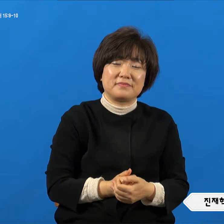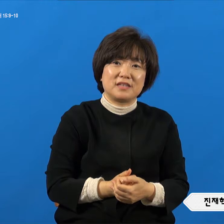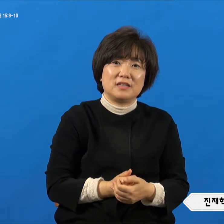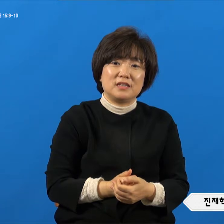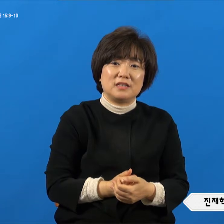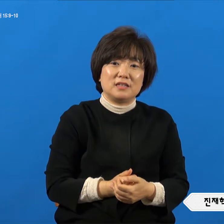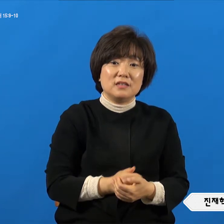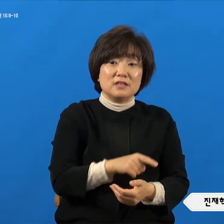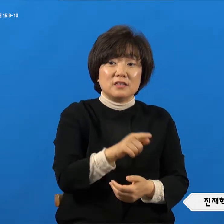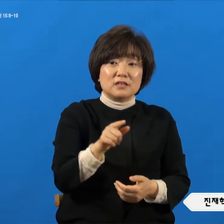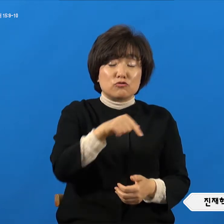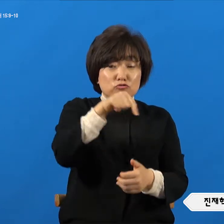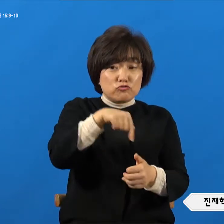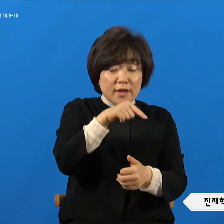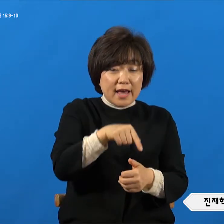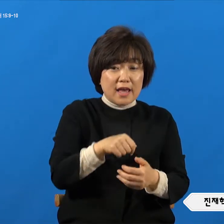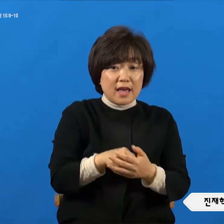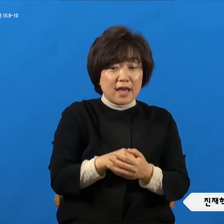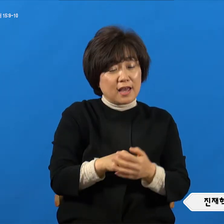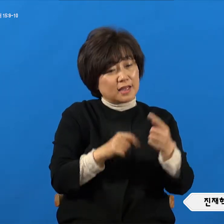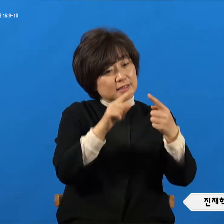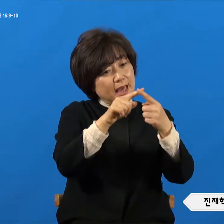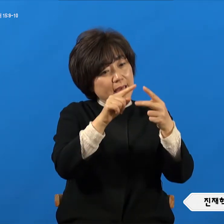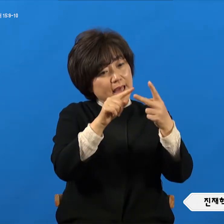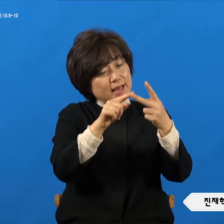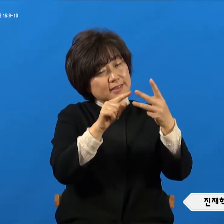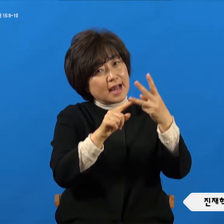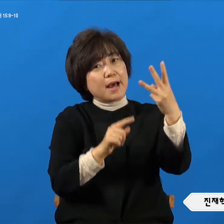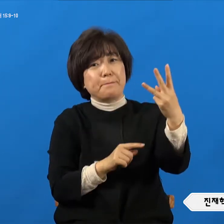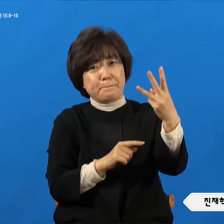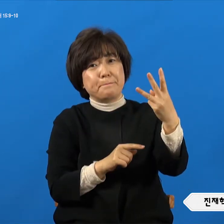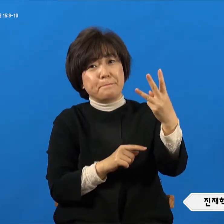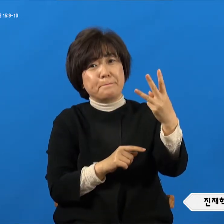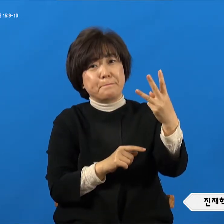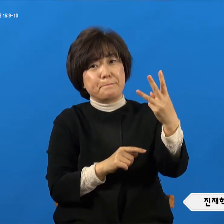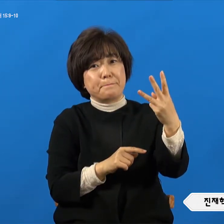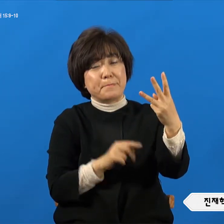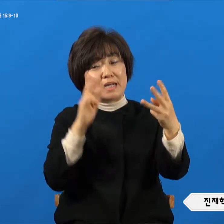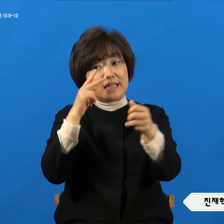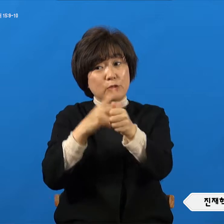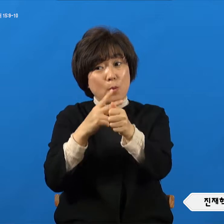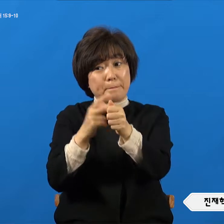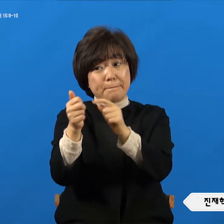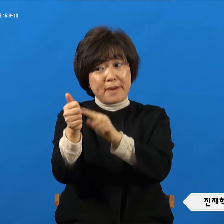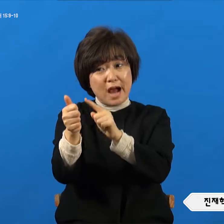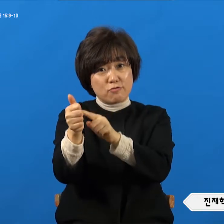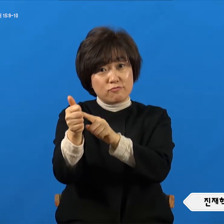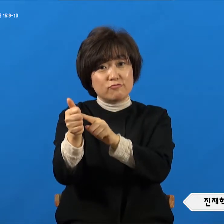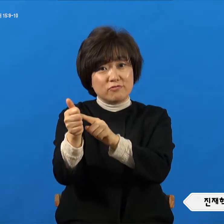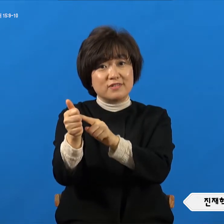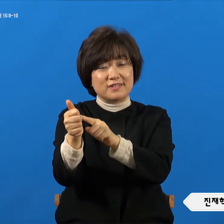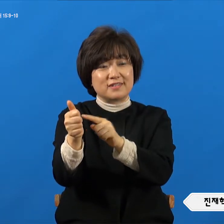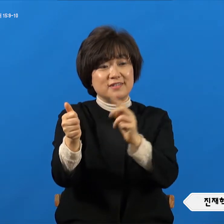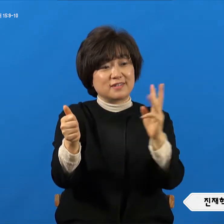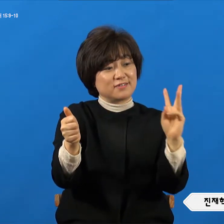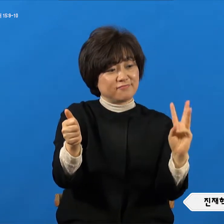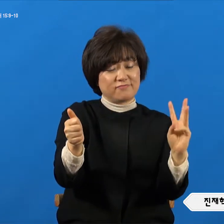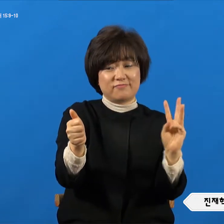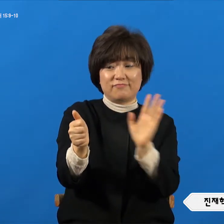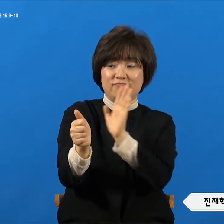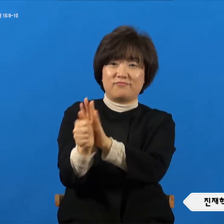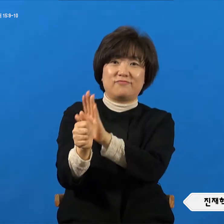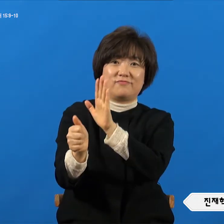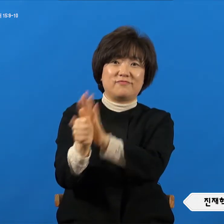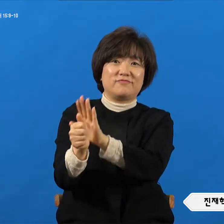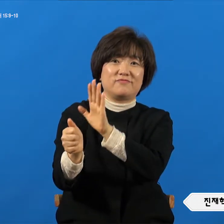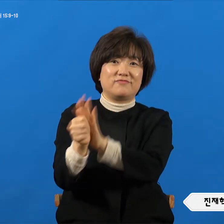많은 사람이 있겠지만 한 3명 정도 사도 바울의 삶 가운데 축복의 통로가